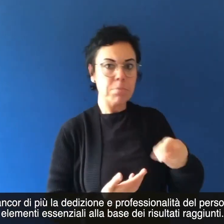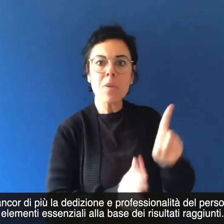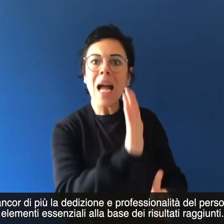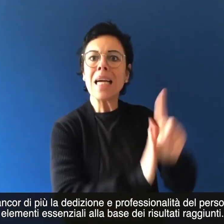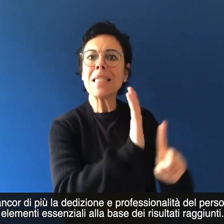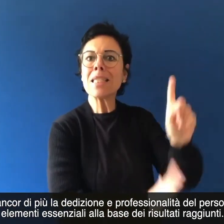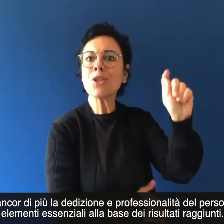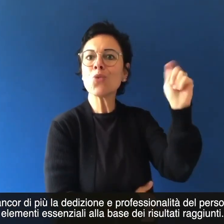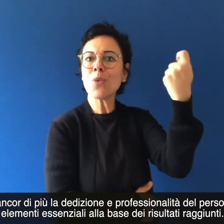raggiunti.